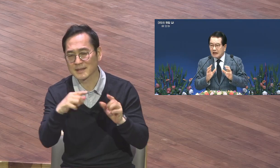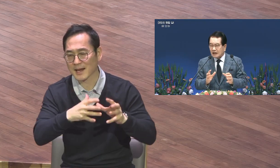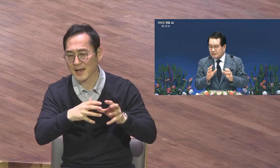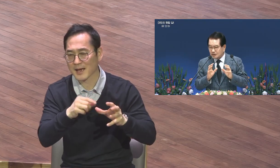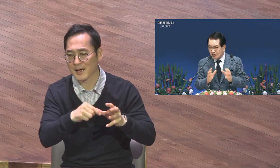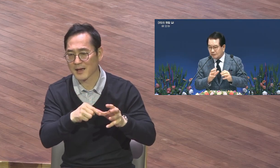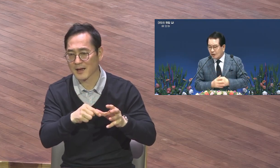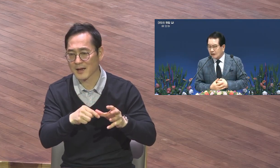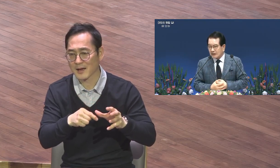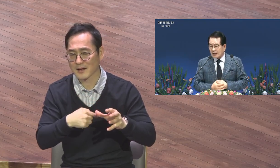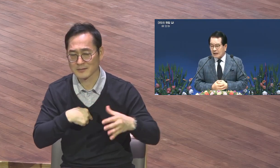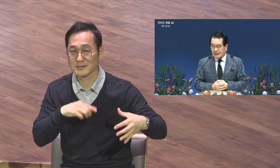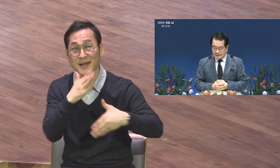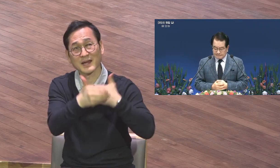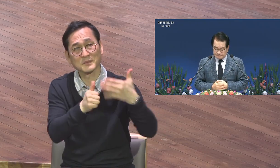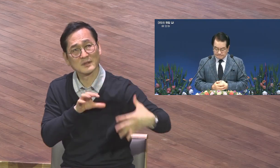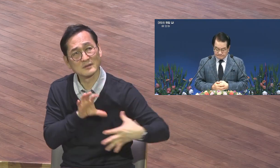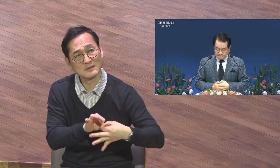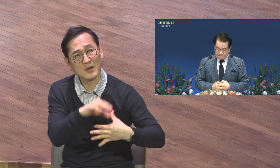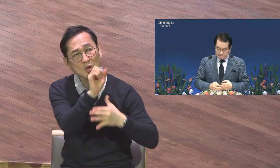하시는 하나님의 시간표가 왔다.